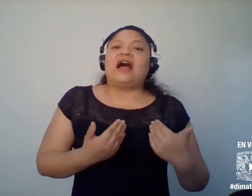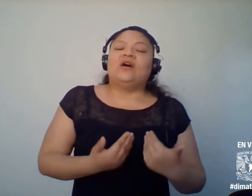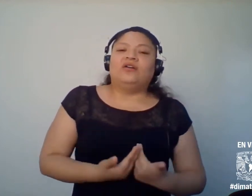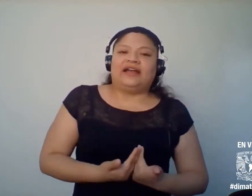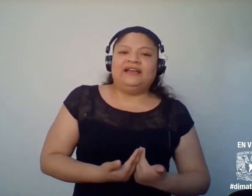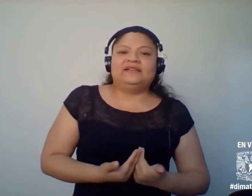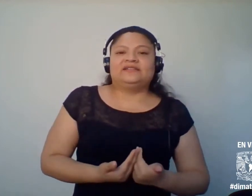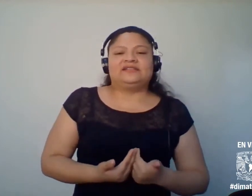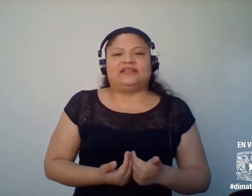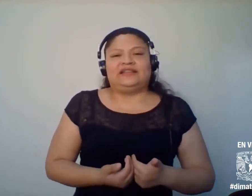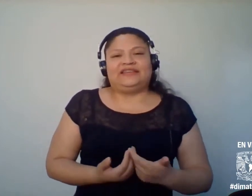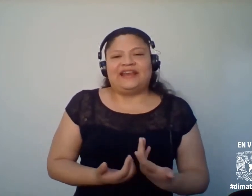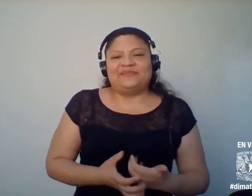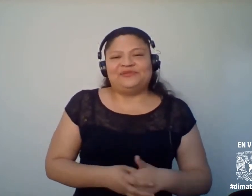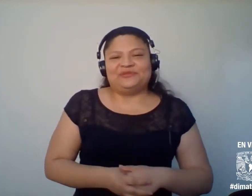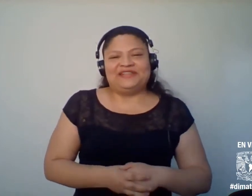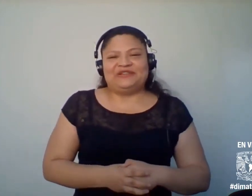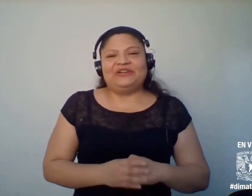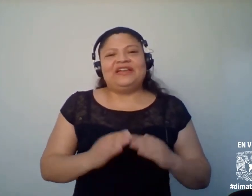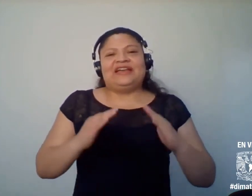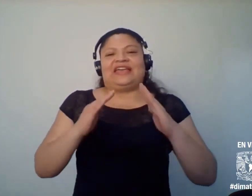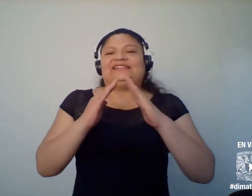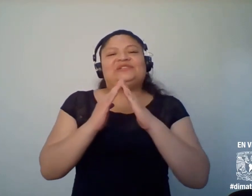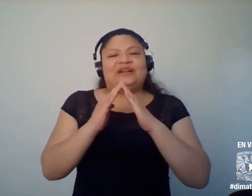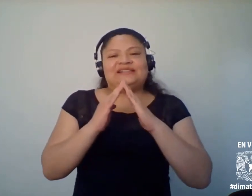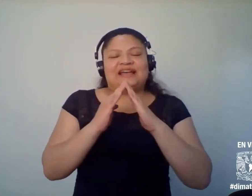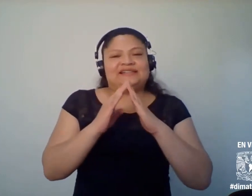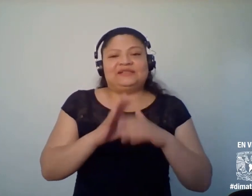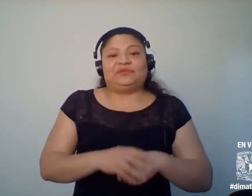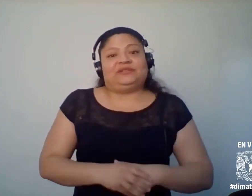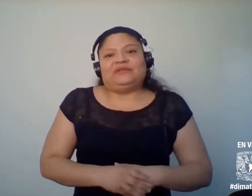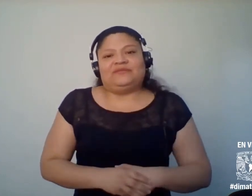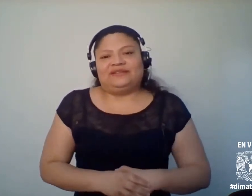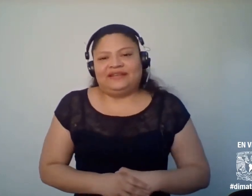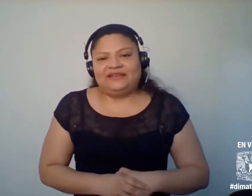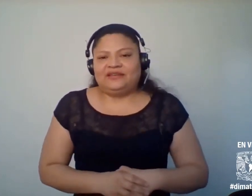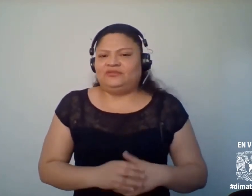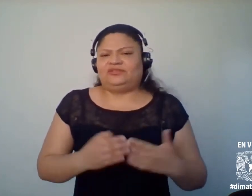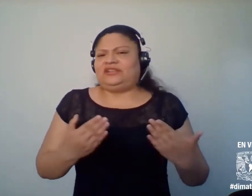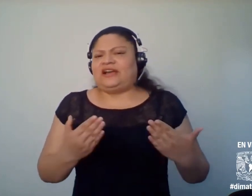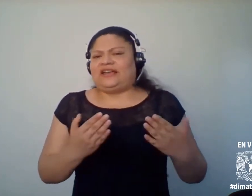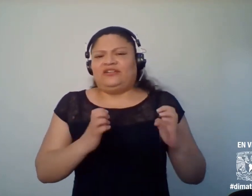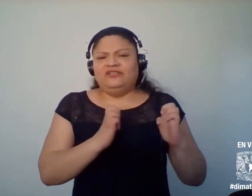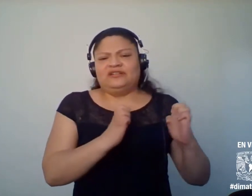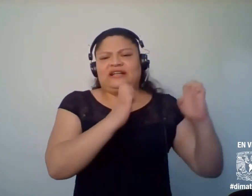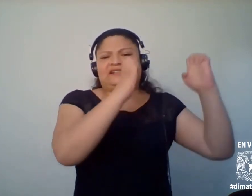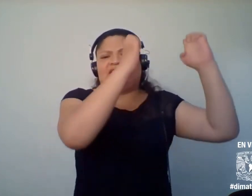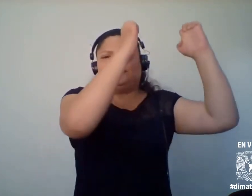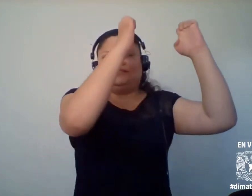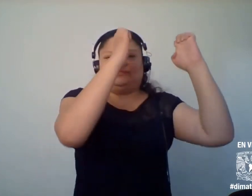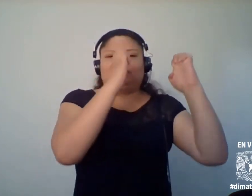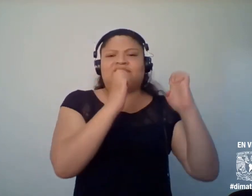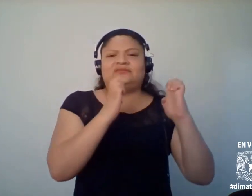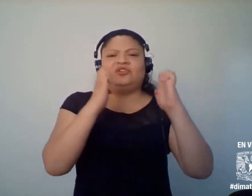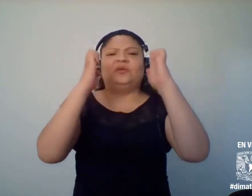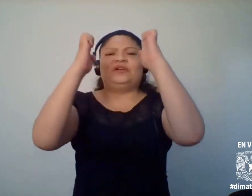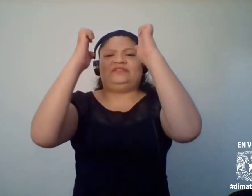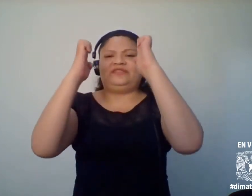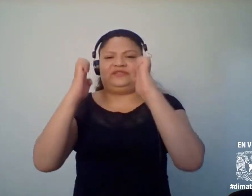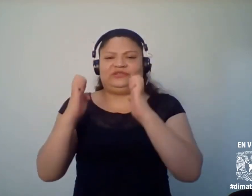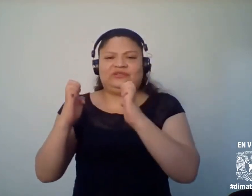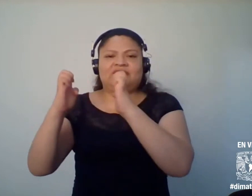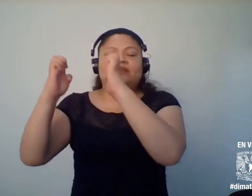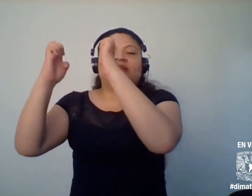embargo, ahora, si le dijéramos a un niño que así son las casas, posiblemente nos diría que no, las casas son